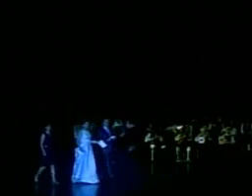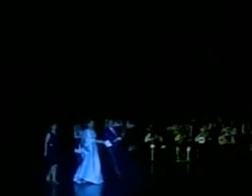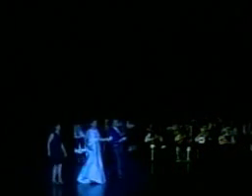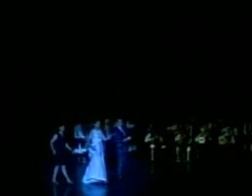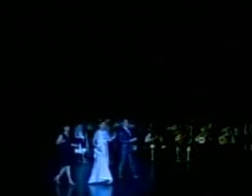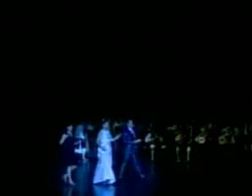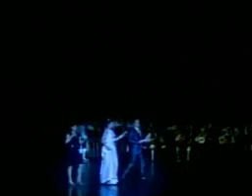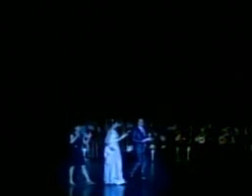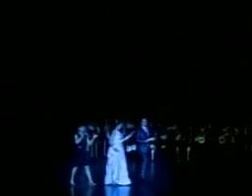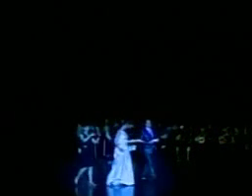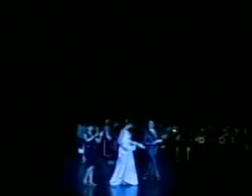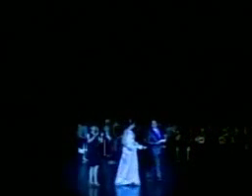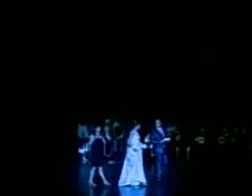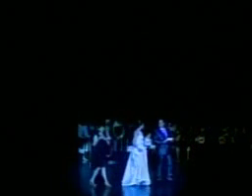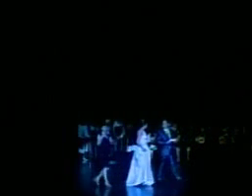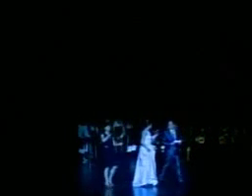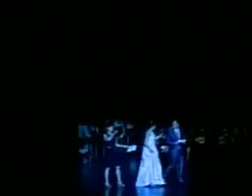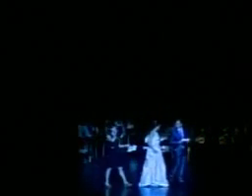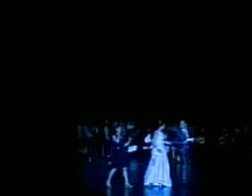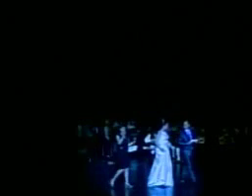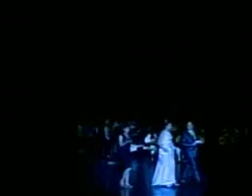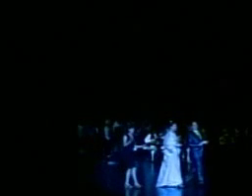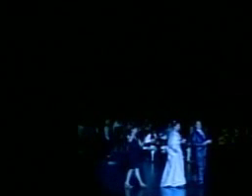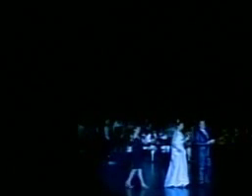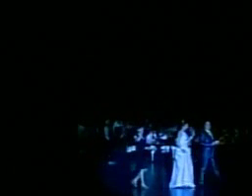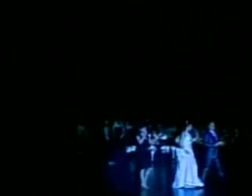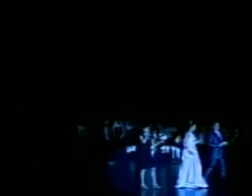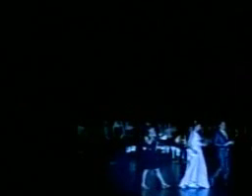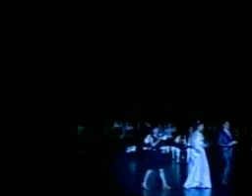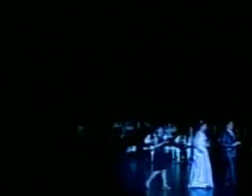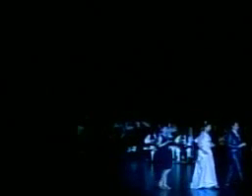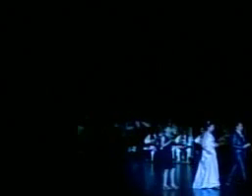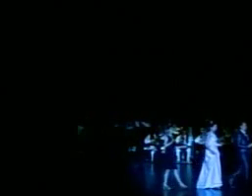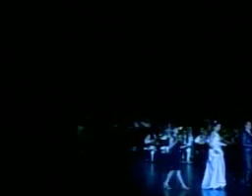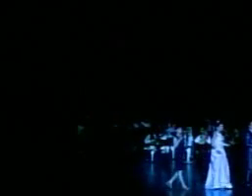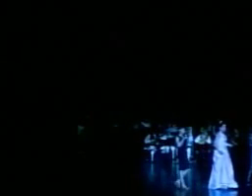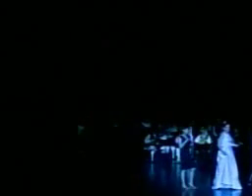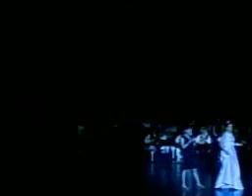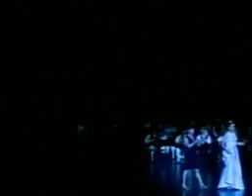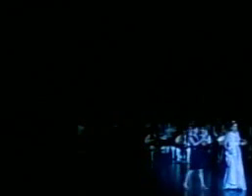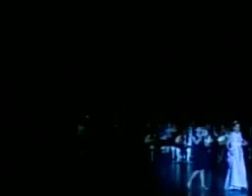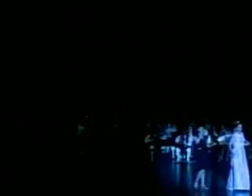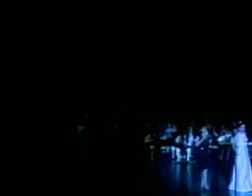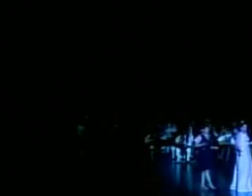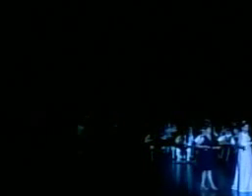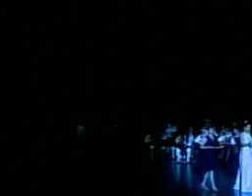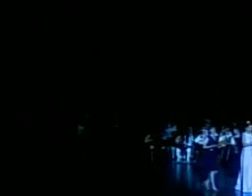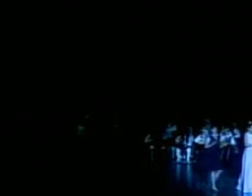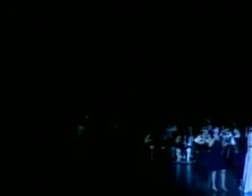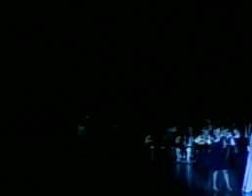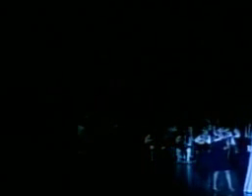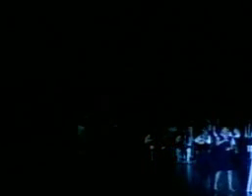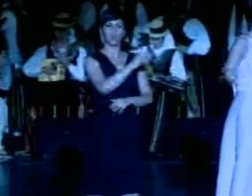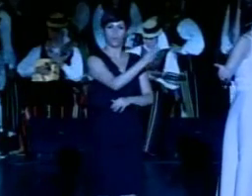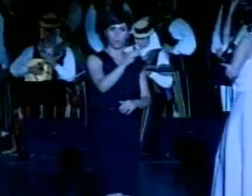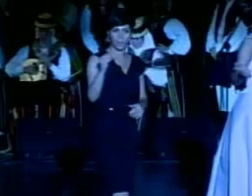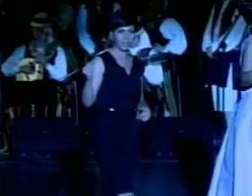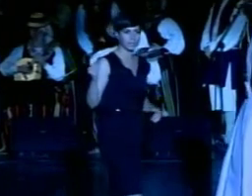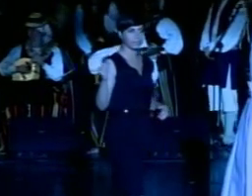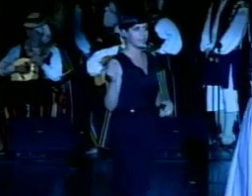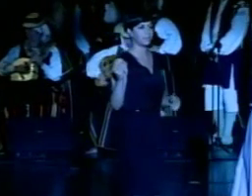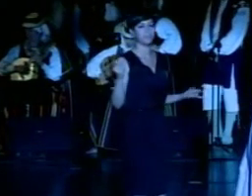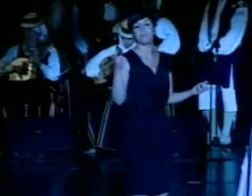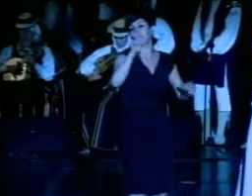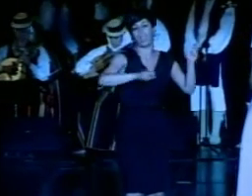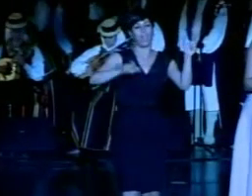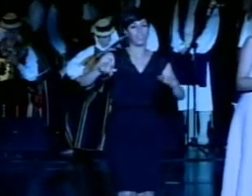Pues los grupos bien comidos, bien atendidos, bien seguidos, pero a pesar de que son gente joven y la gente